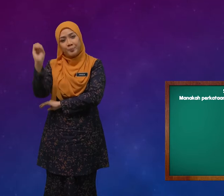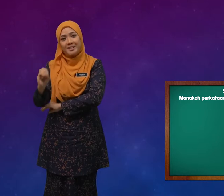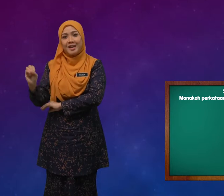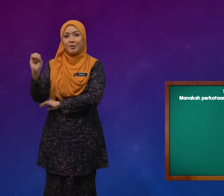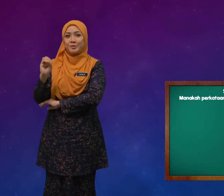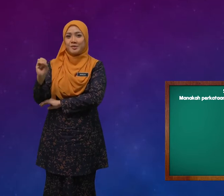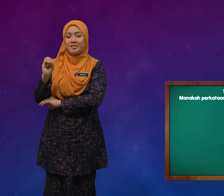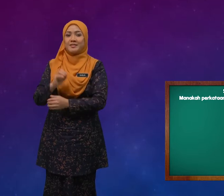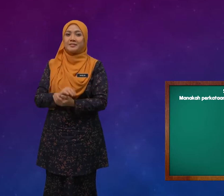77%?